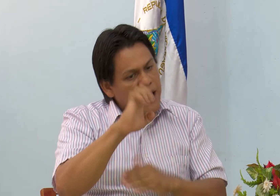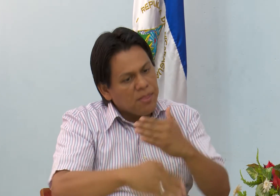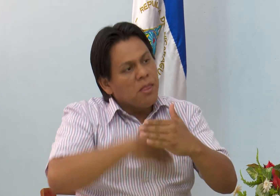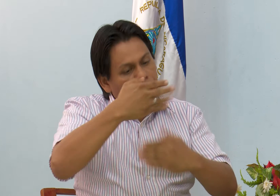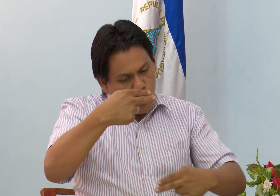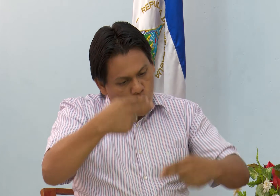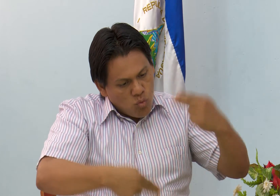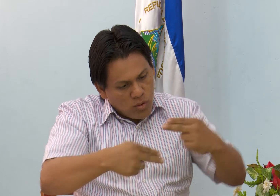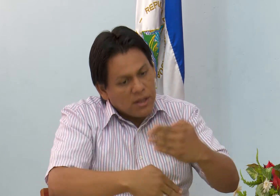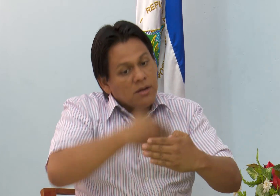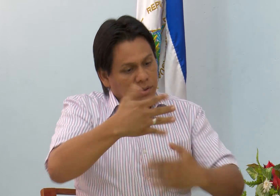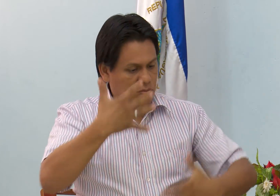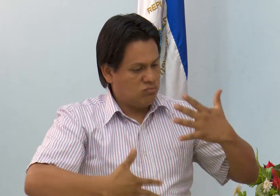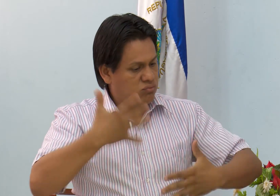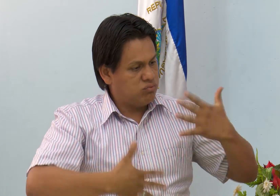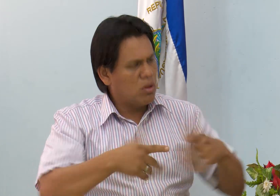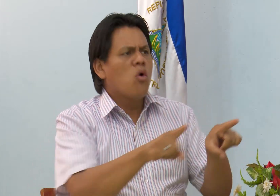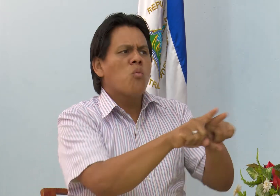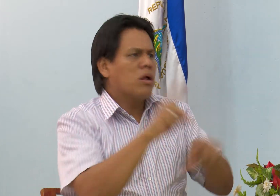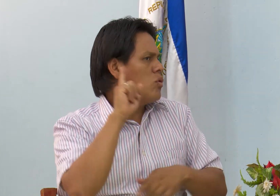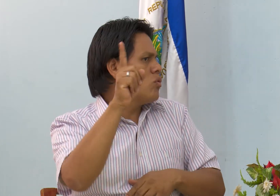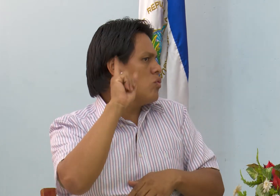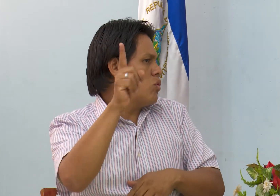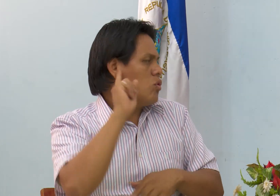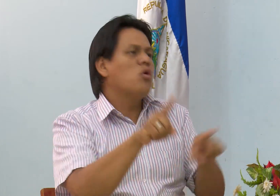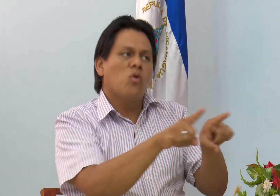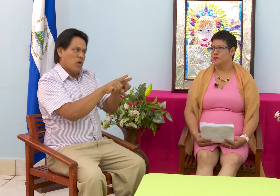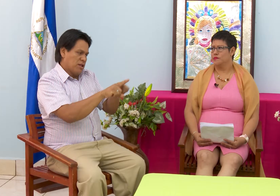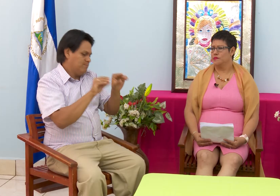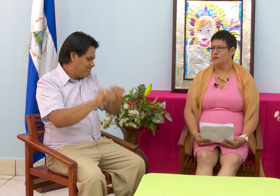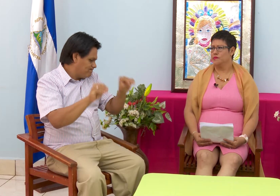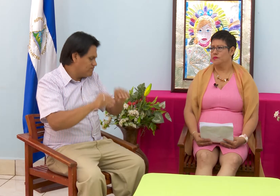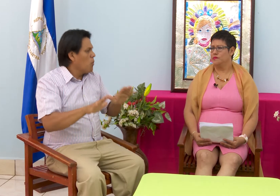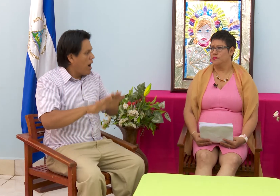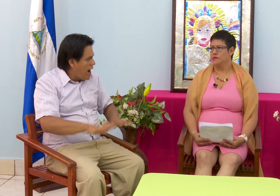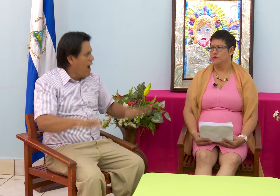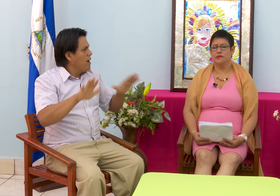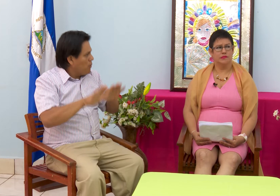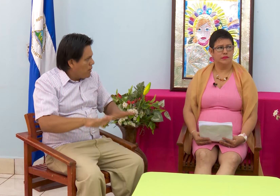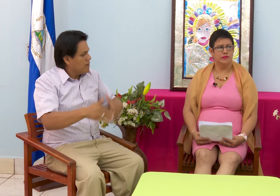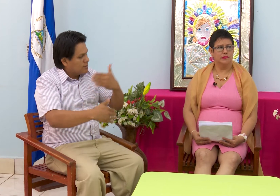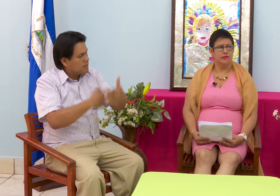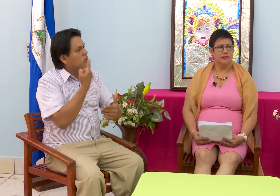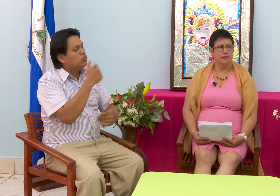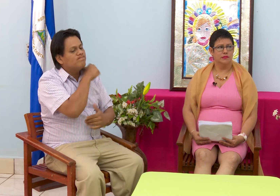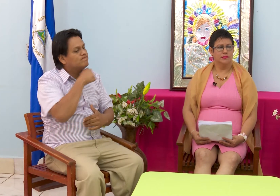lo que es el alfabeto, los números y las señas que la debe de aprender. Es el mismo proceso que se hacen con las personas oyentes en lo